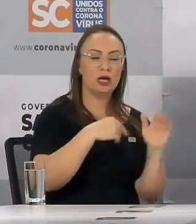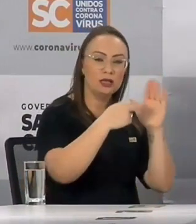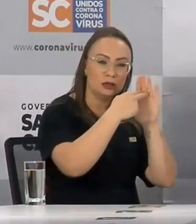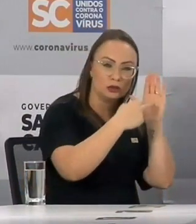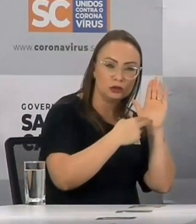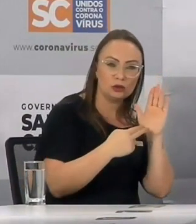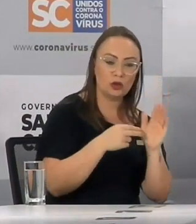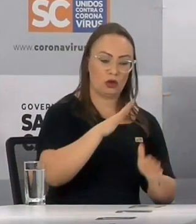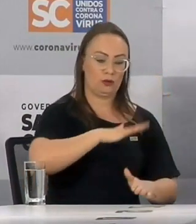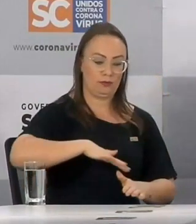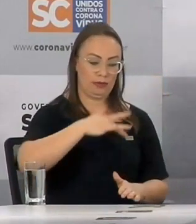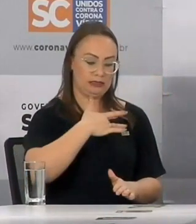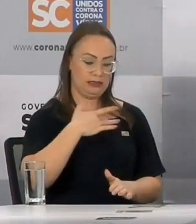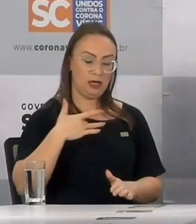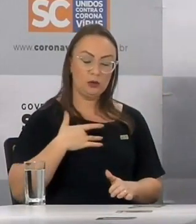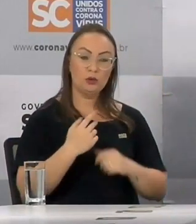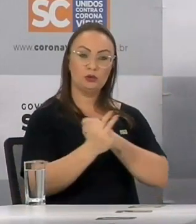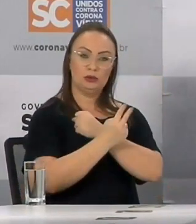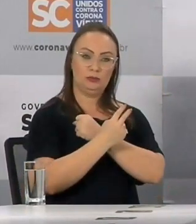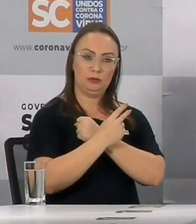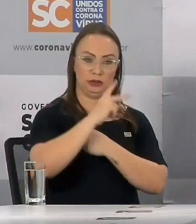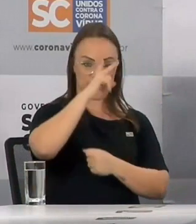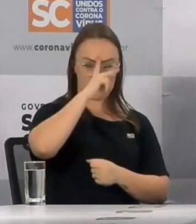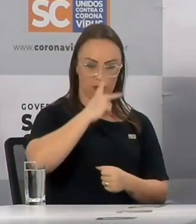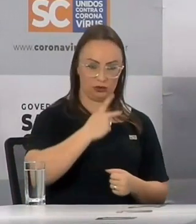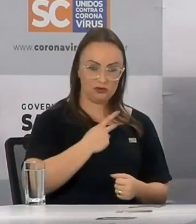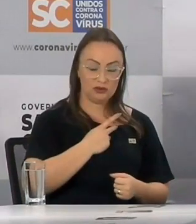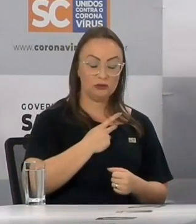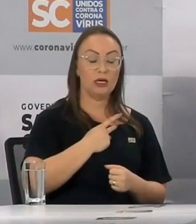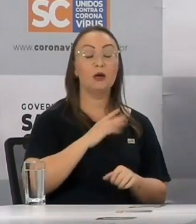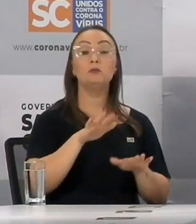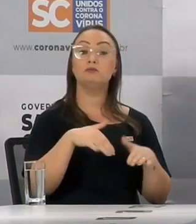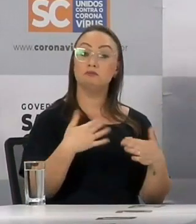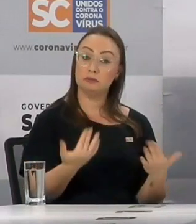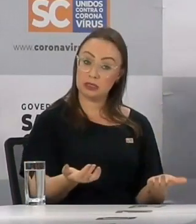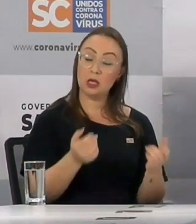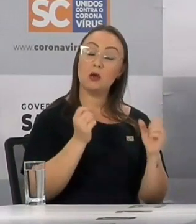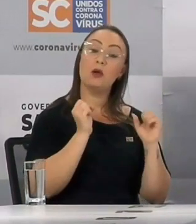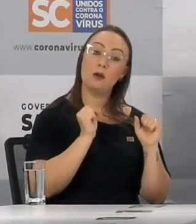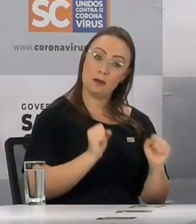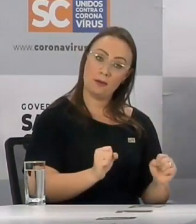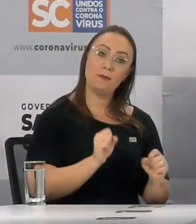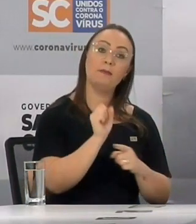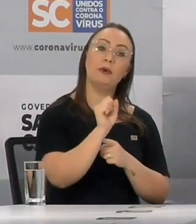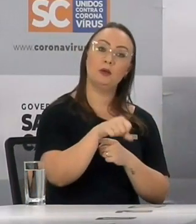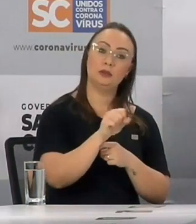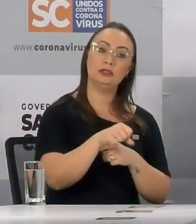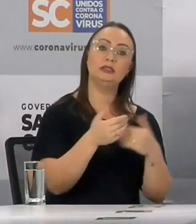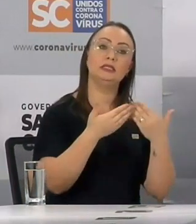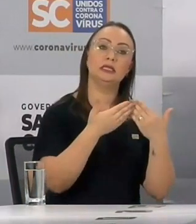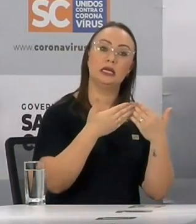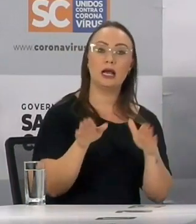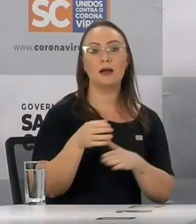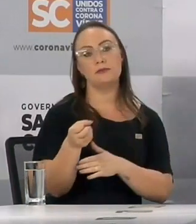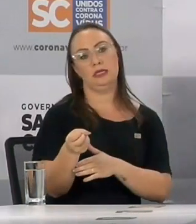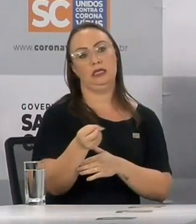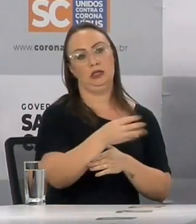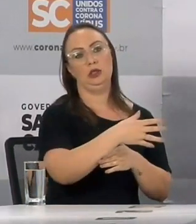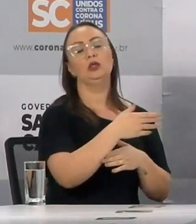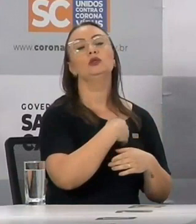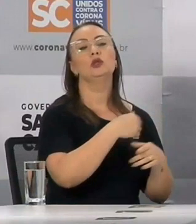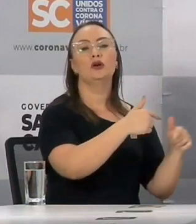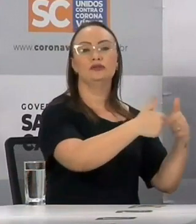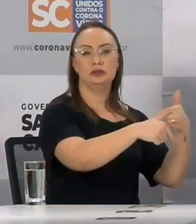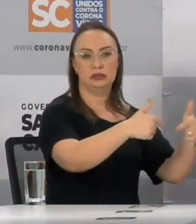enfim normas e proteção individual a gente então fecha a questão podendo abrir para novas